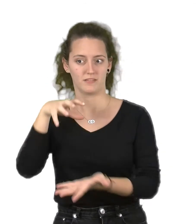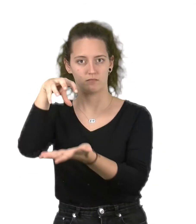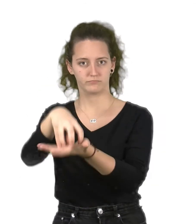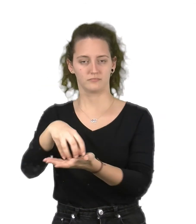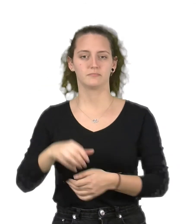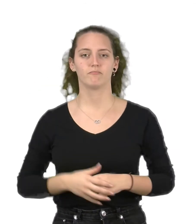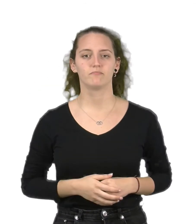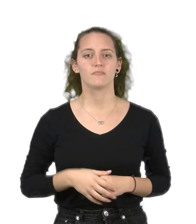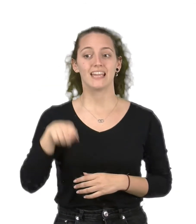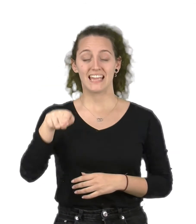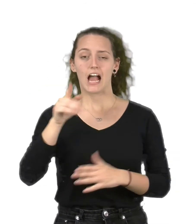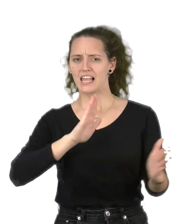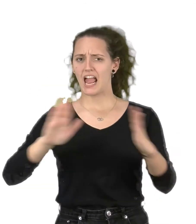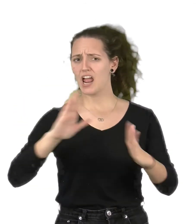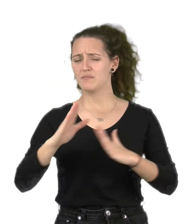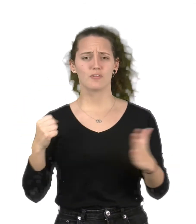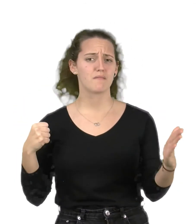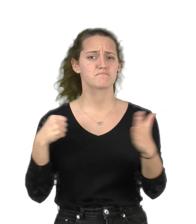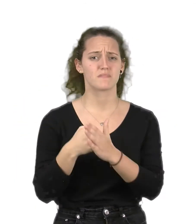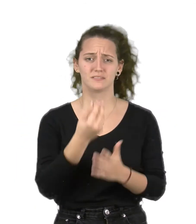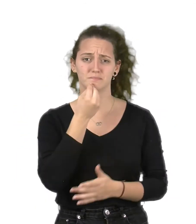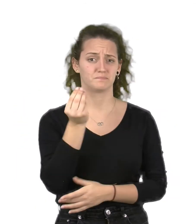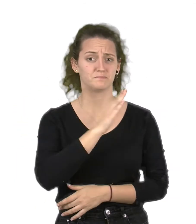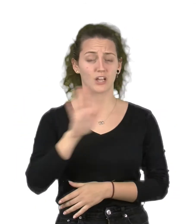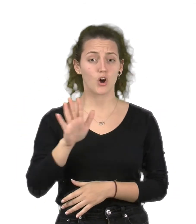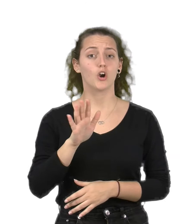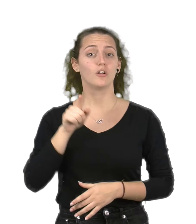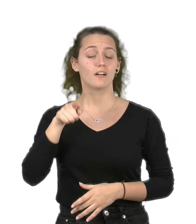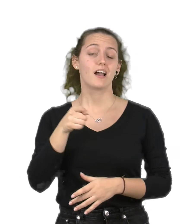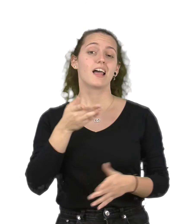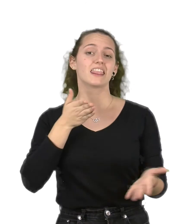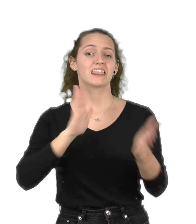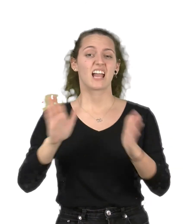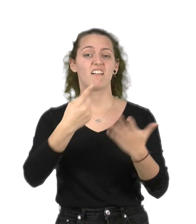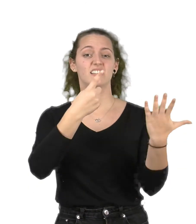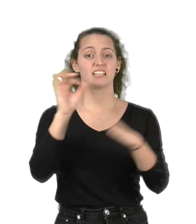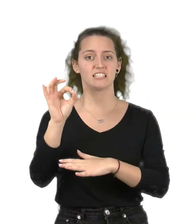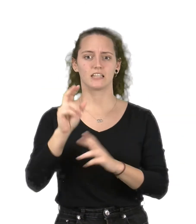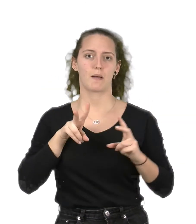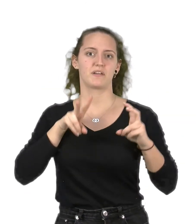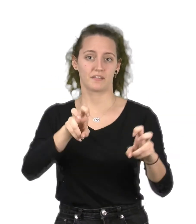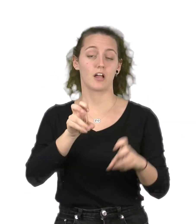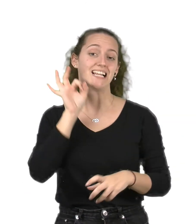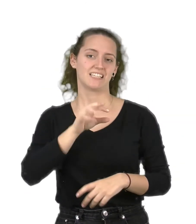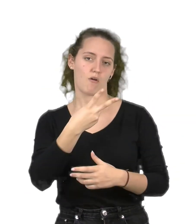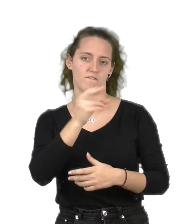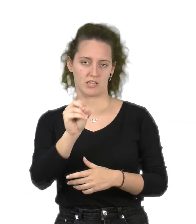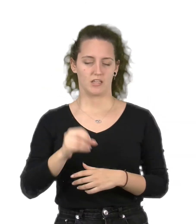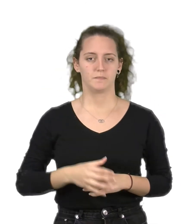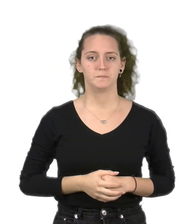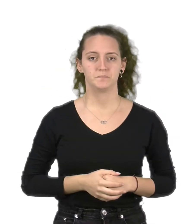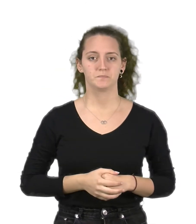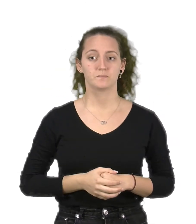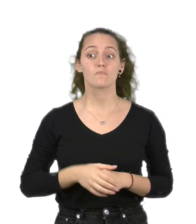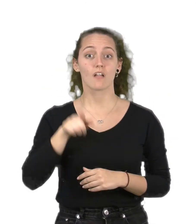ubicación actual y vive su época de máximo esplendor a comienzos de la década de los 60 del siglo